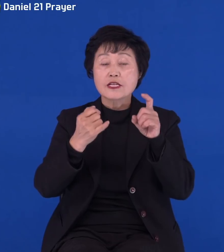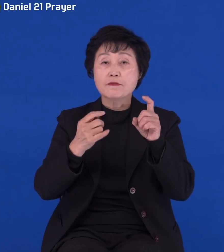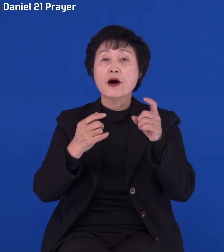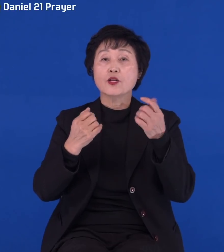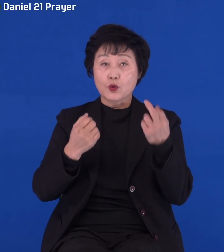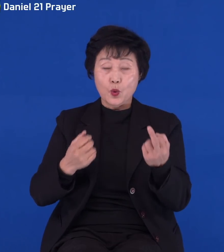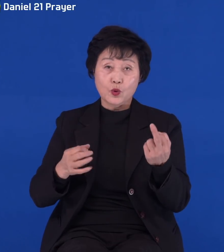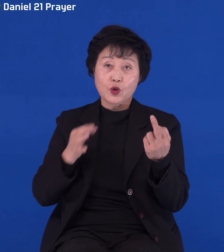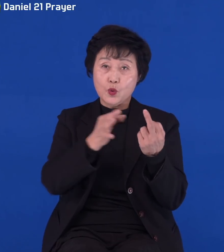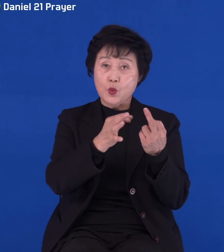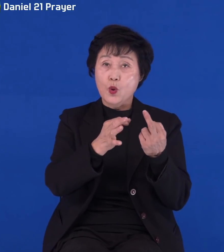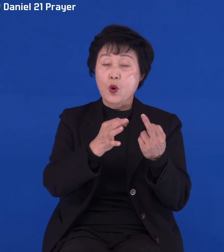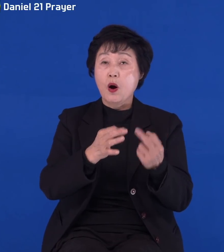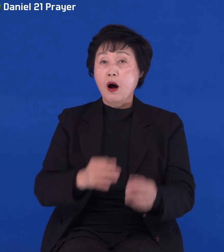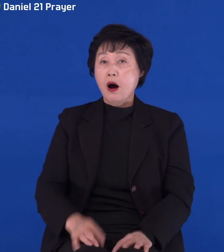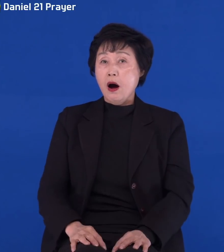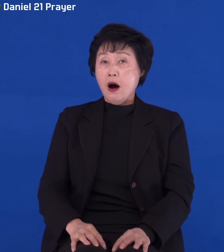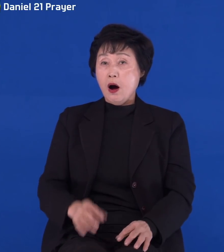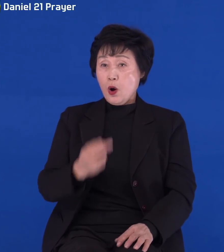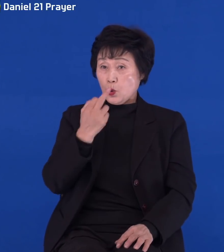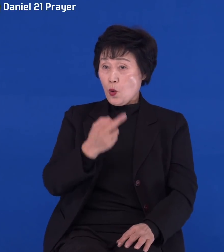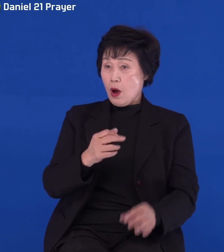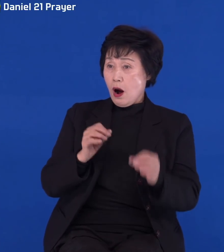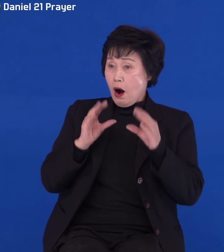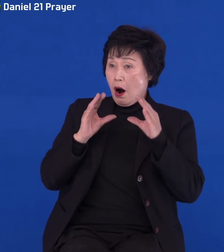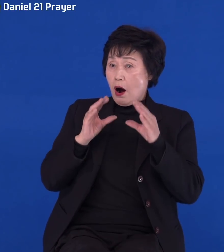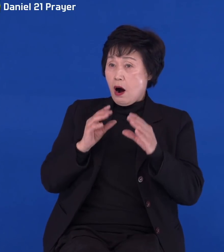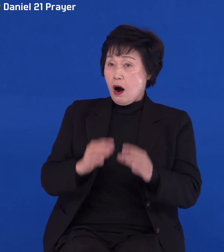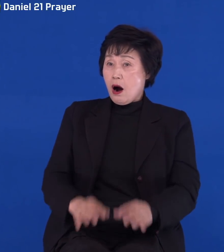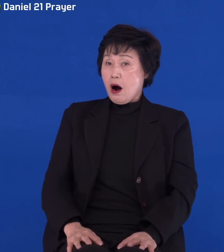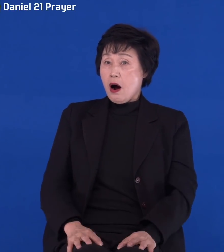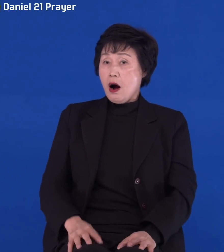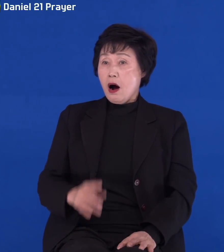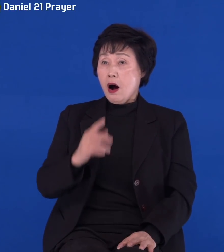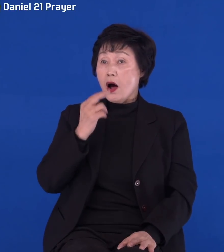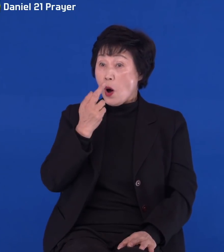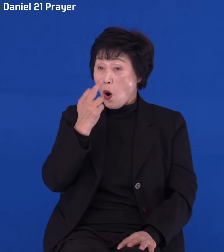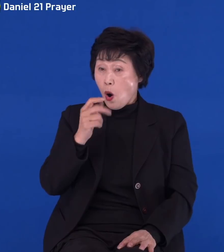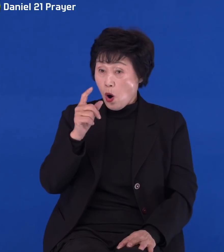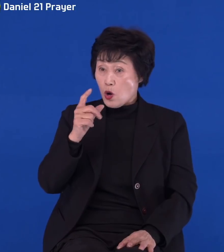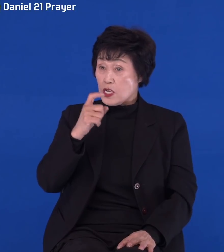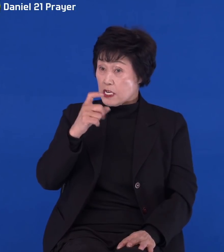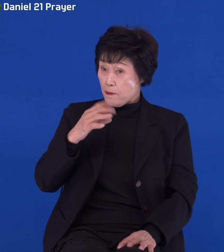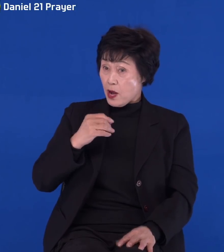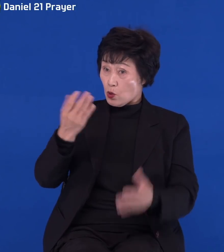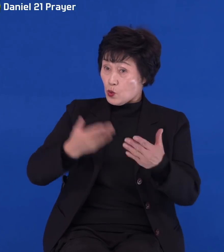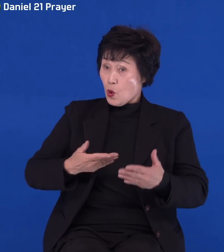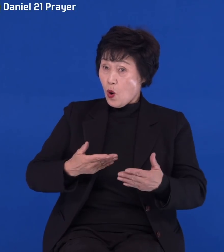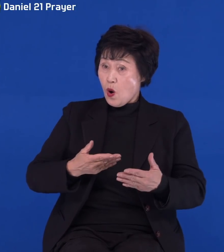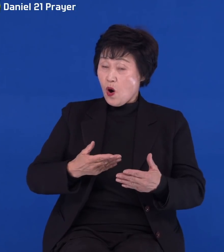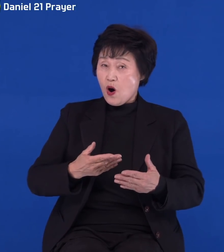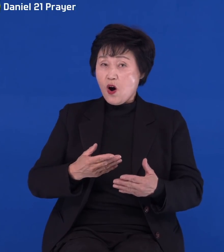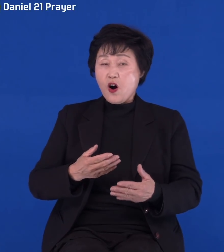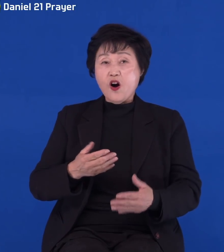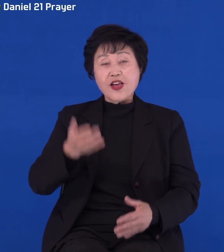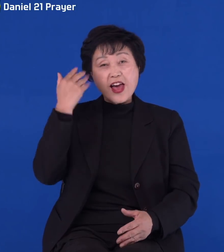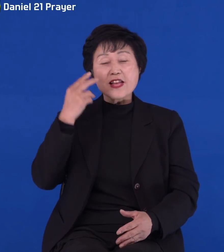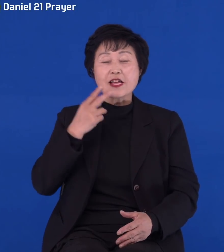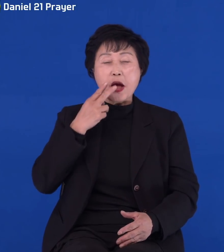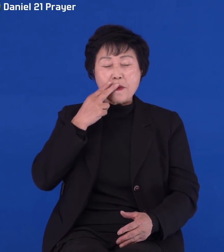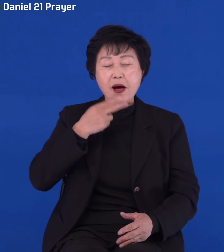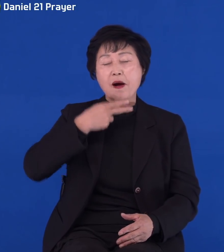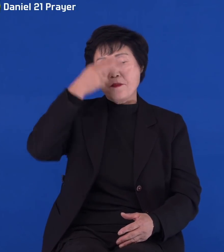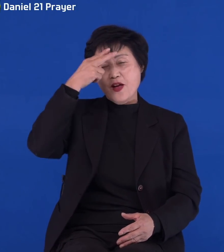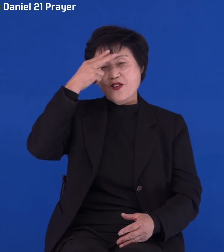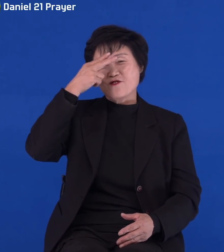눈이 동그래집니다. 얘가 건달에 진짜 공부도 안 하는 그런 애였거든요. 중고등학교 때 담배도 피우고 그런 애였어요. 물론